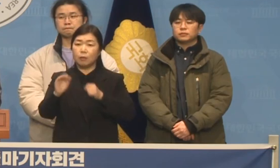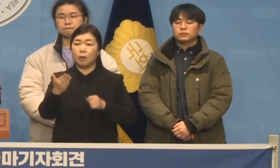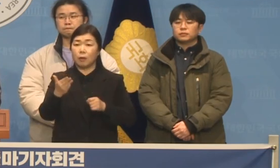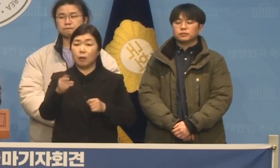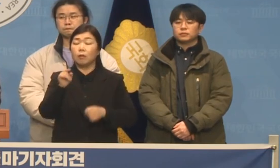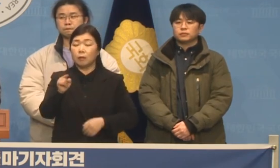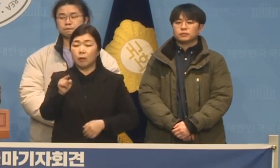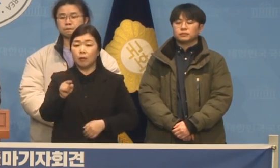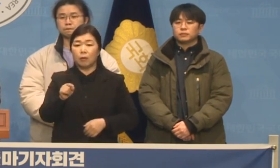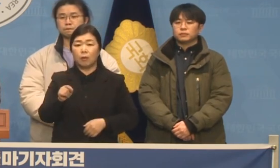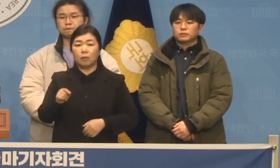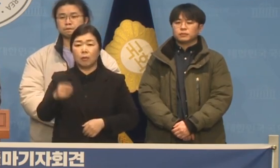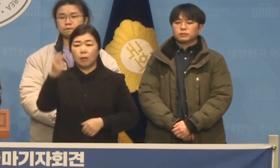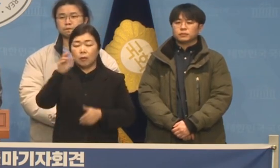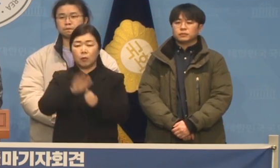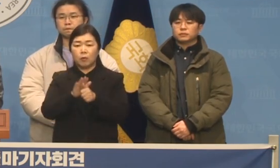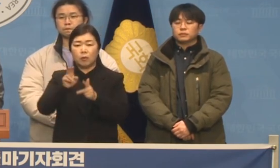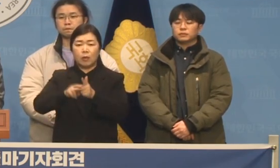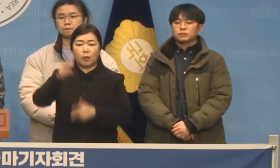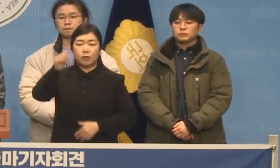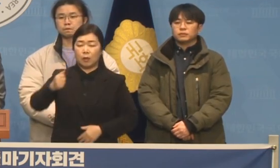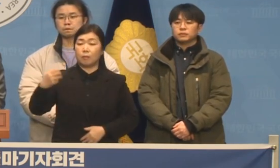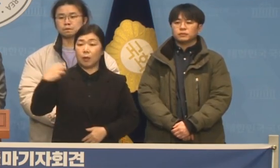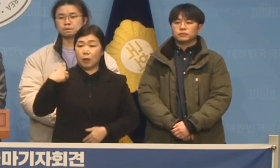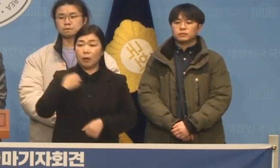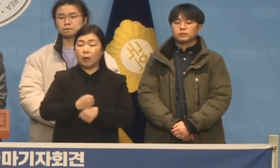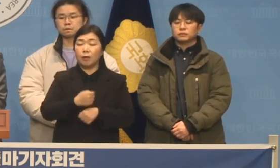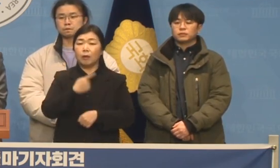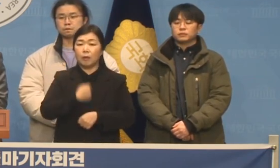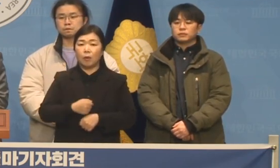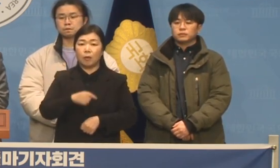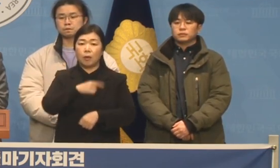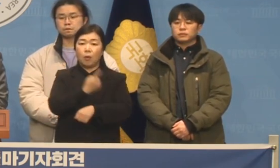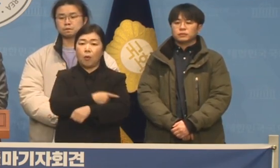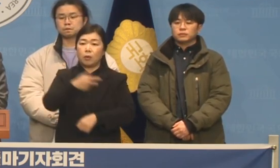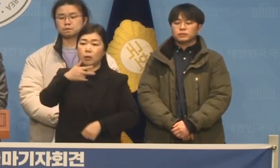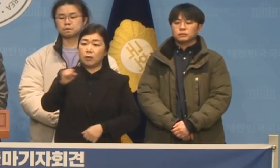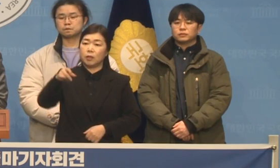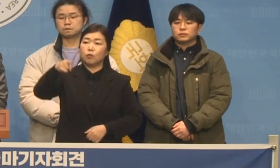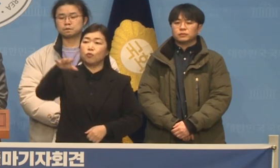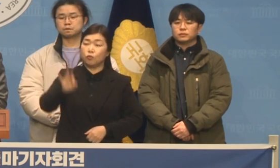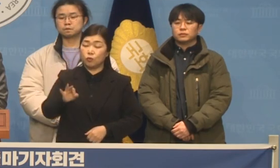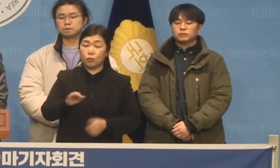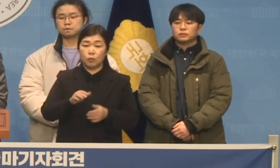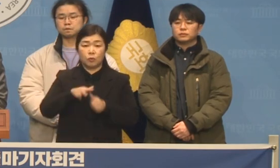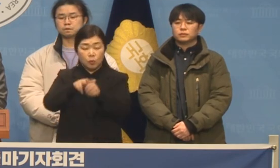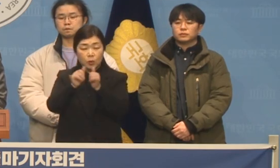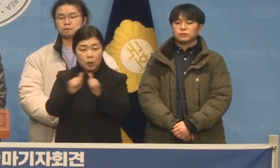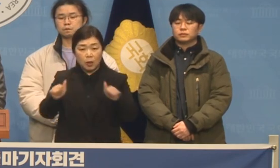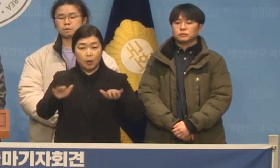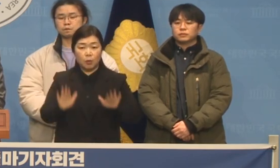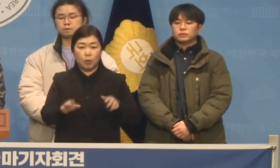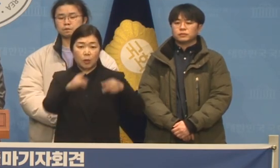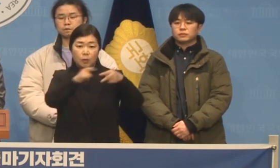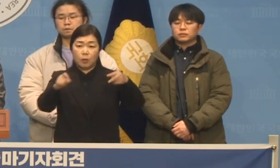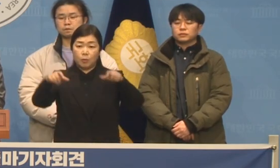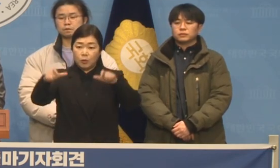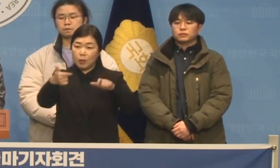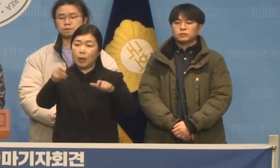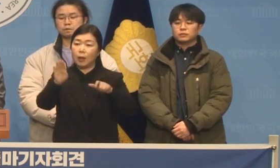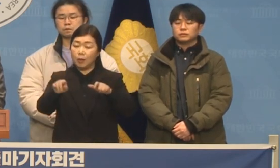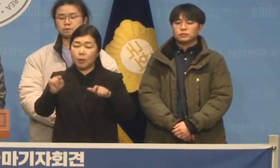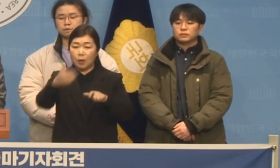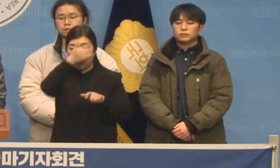맡아서도 계속 활동을 하고 있는 권지웅 후보가 이번 서대문 갑의 청년